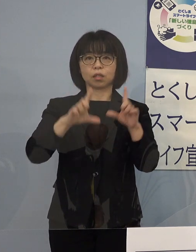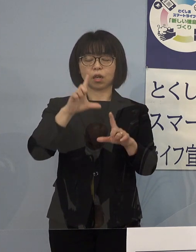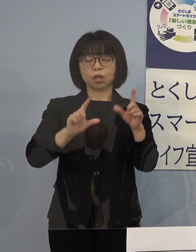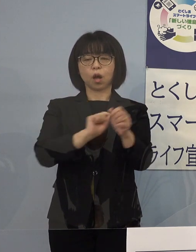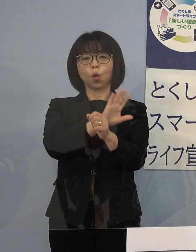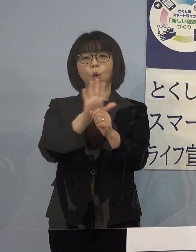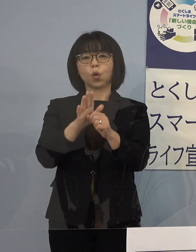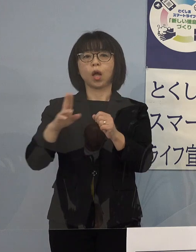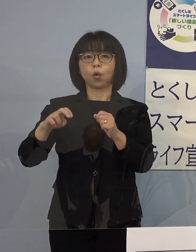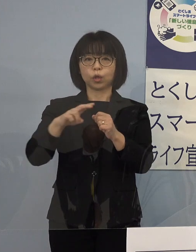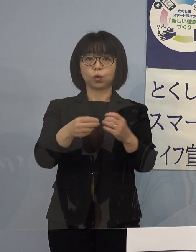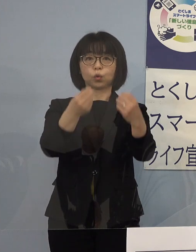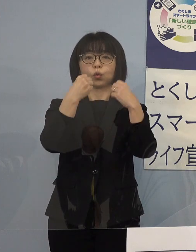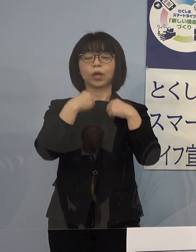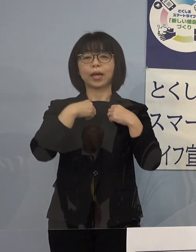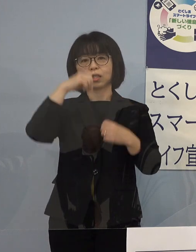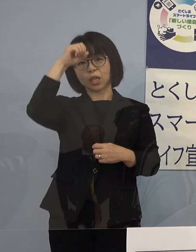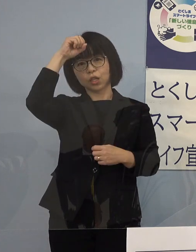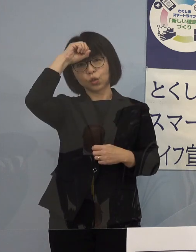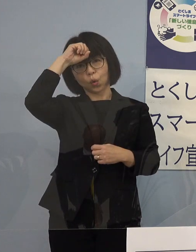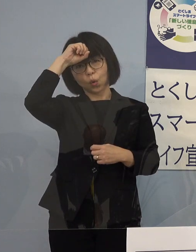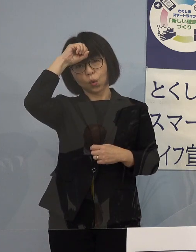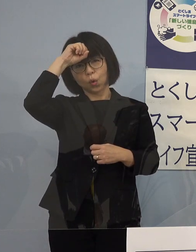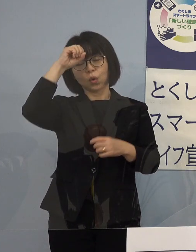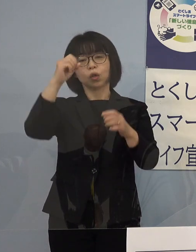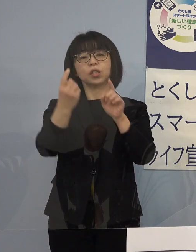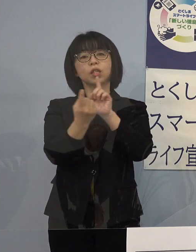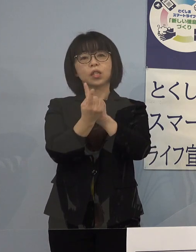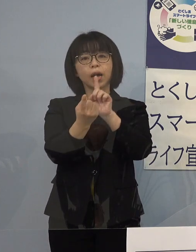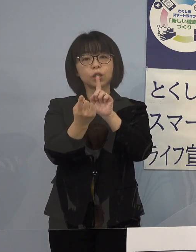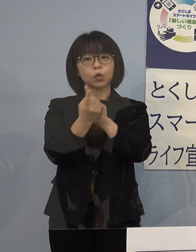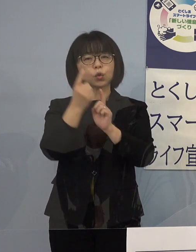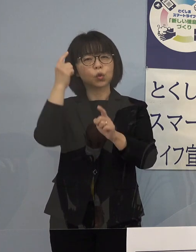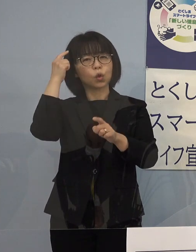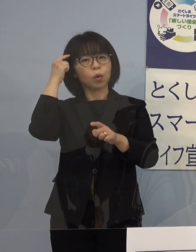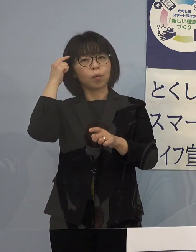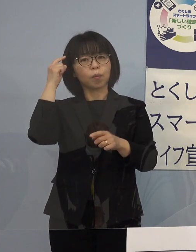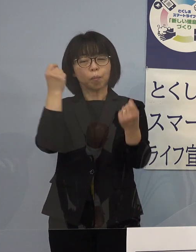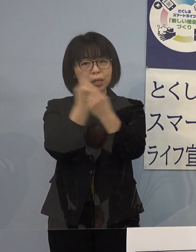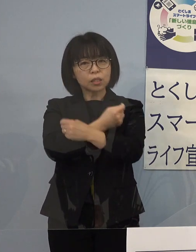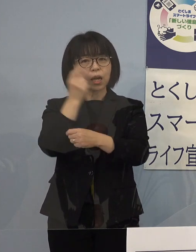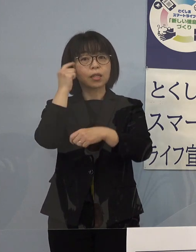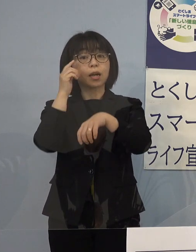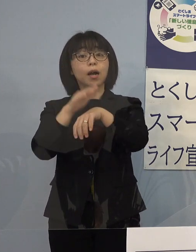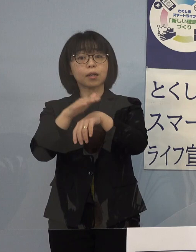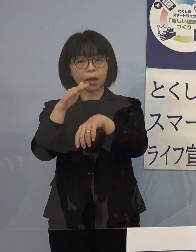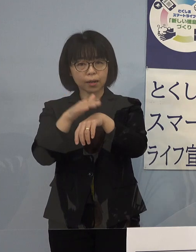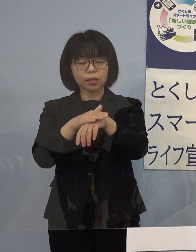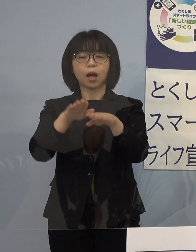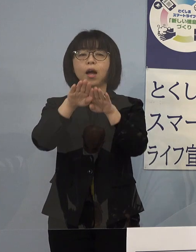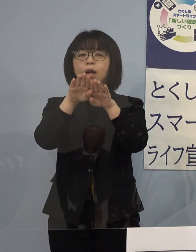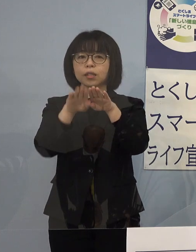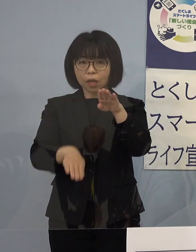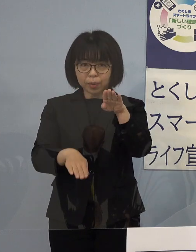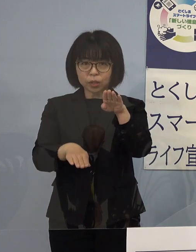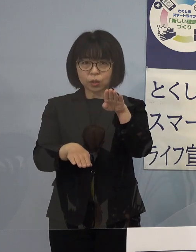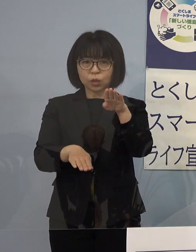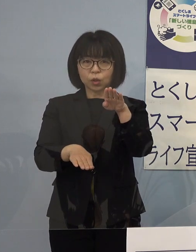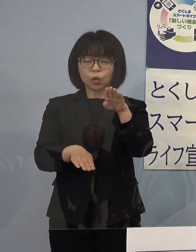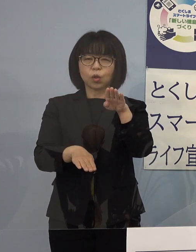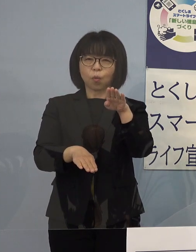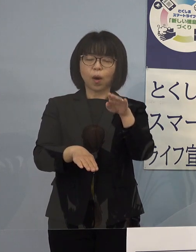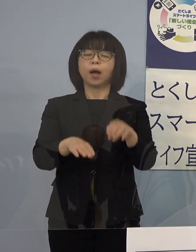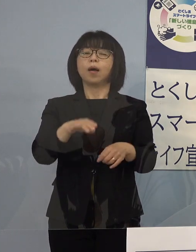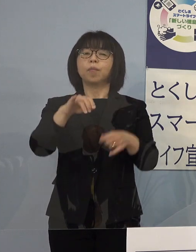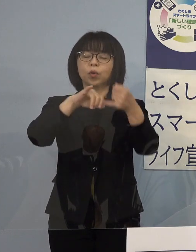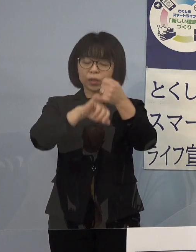染症に対する偏見あるいは差別、絶対にやめていただきたい